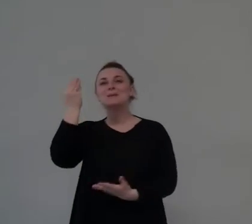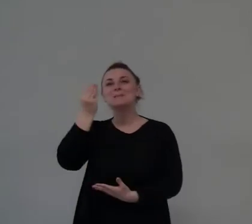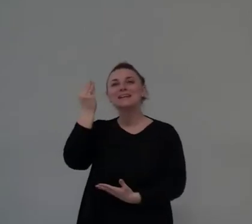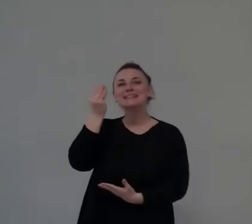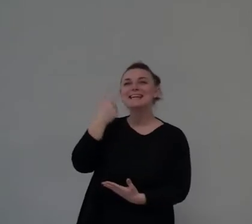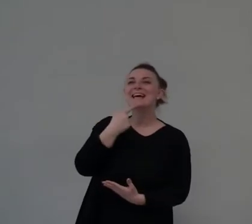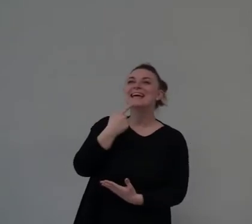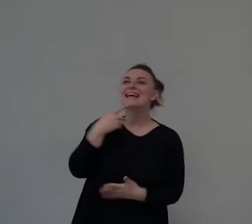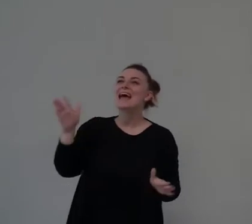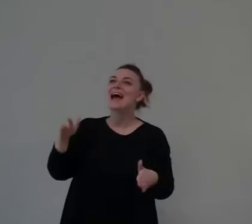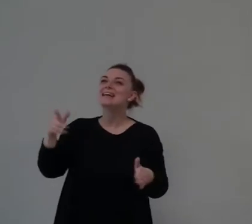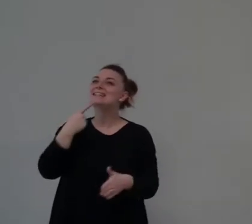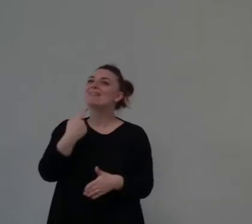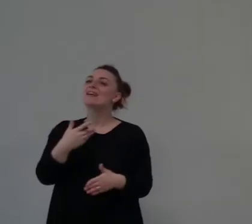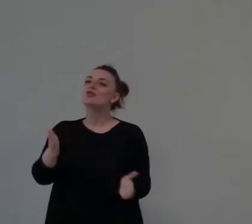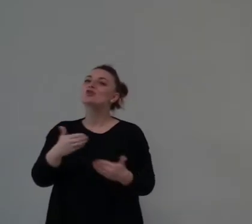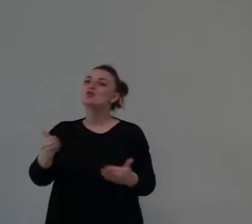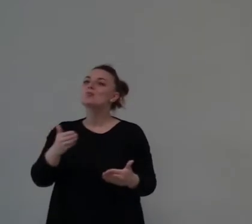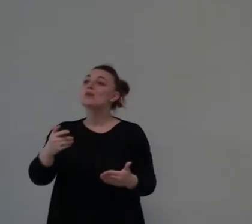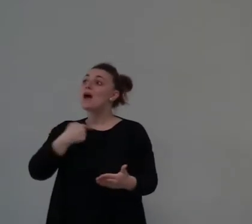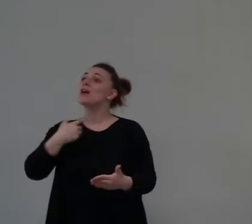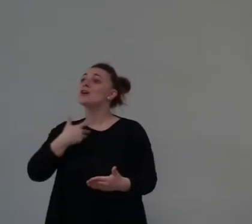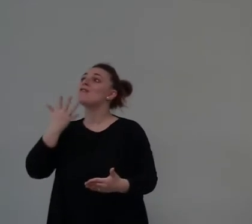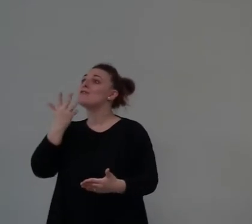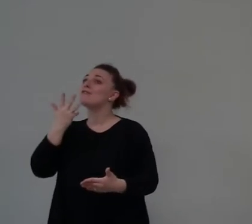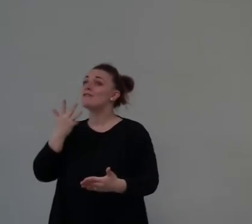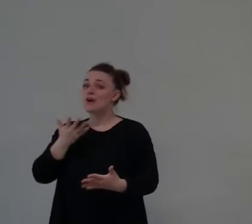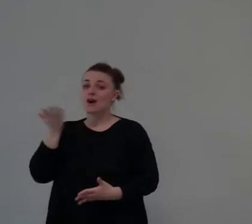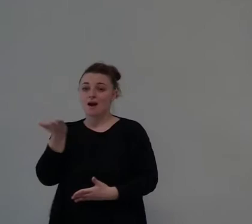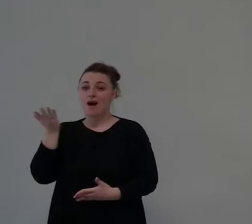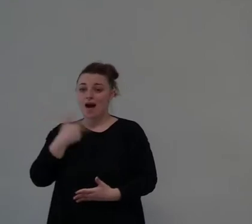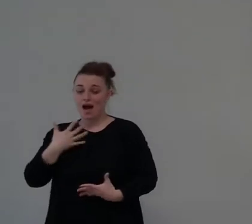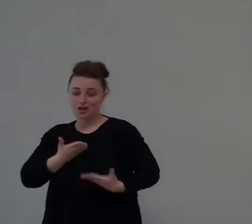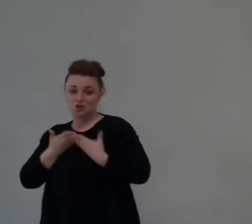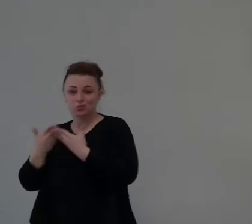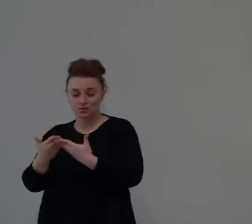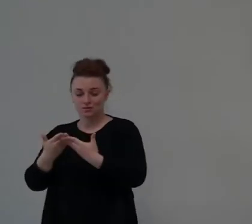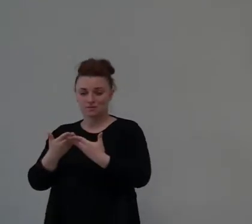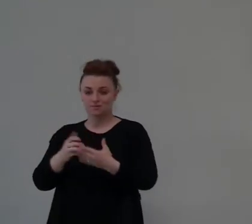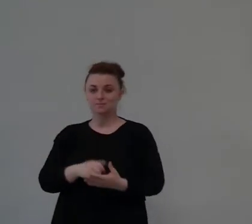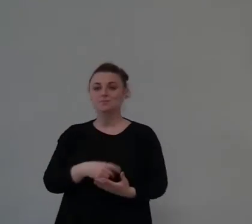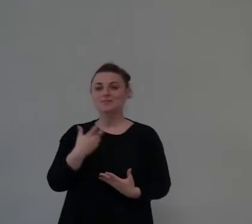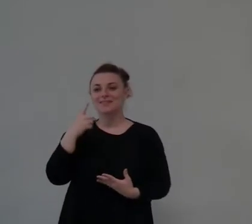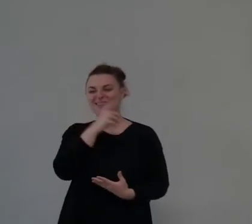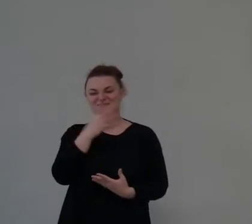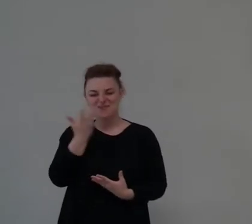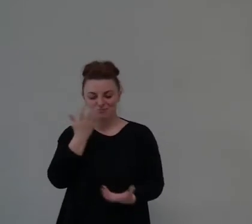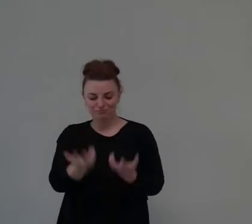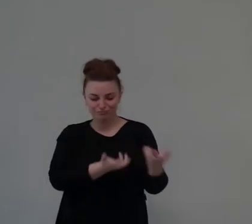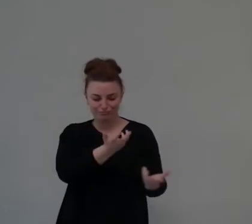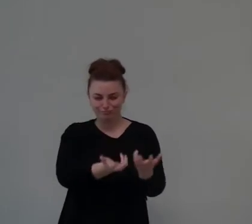Gesù. Che gli avranno dato? Erano lì, erano da 40 giorni che stavano accendendo i fornelli per preparare il pranzo di